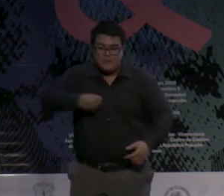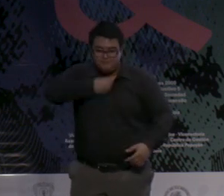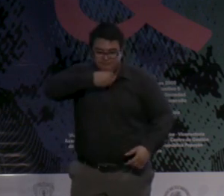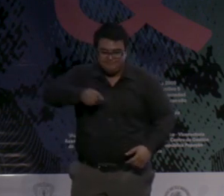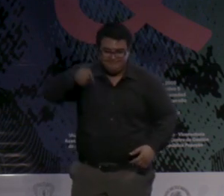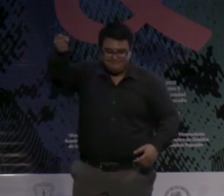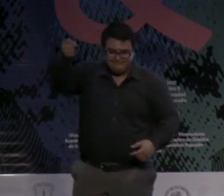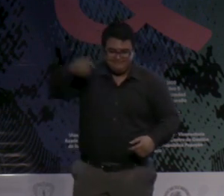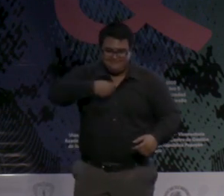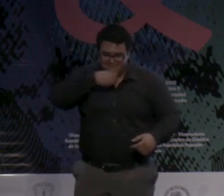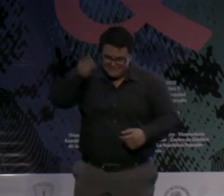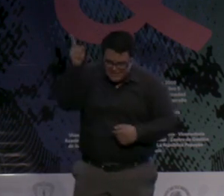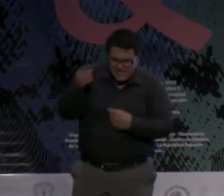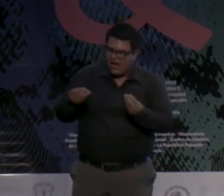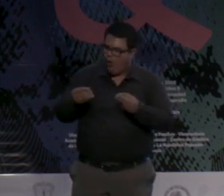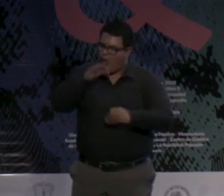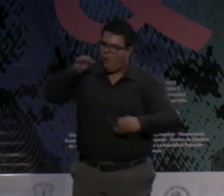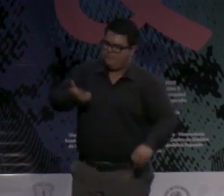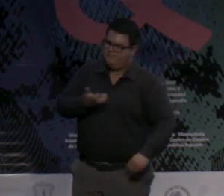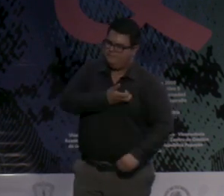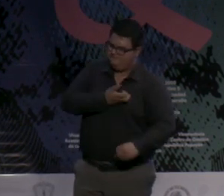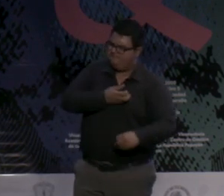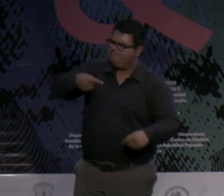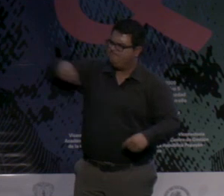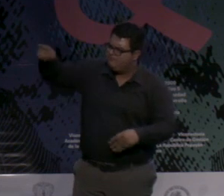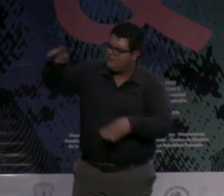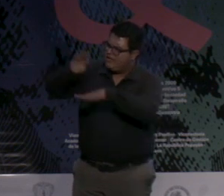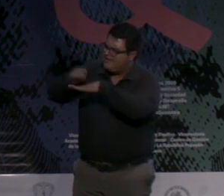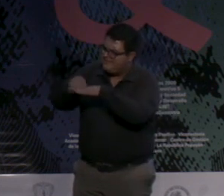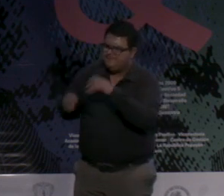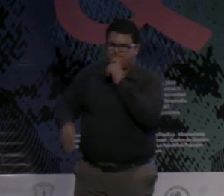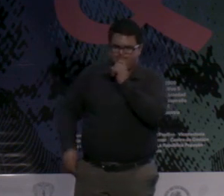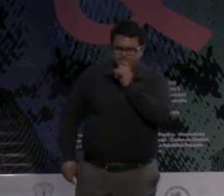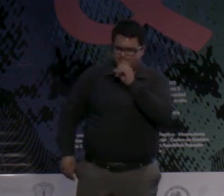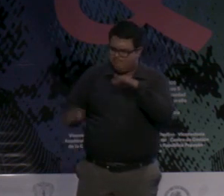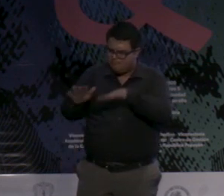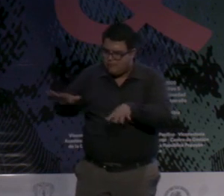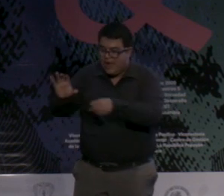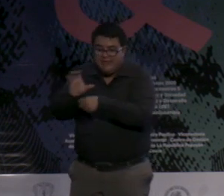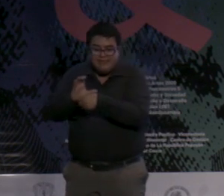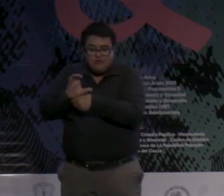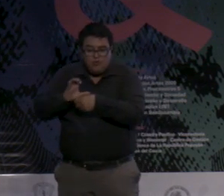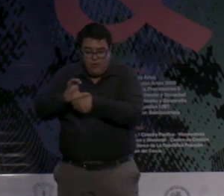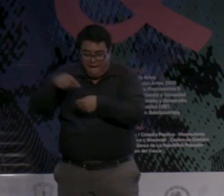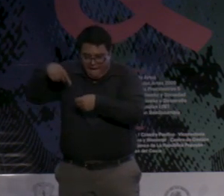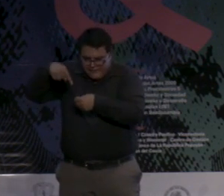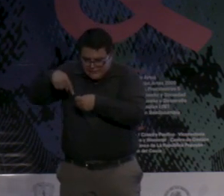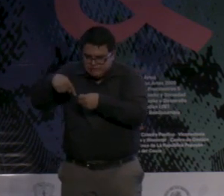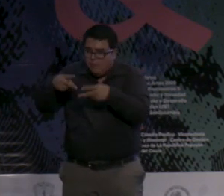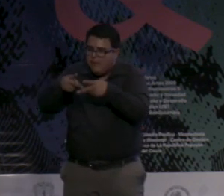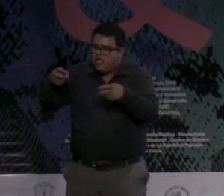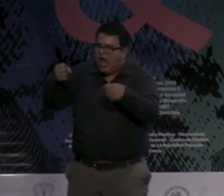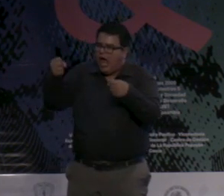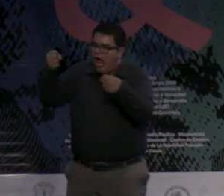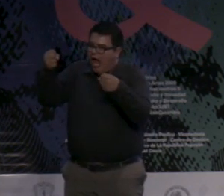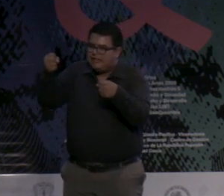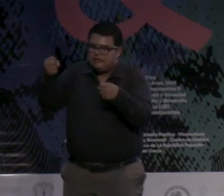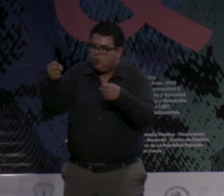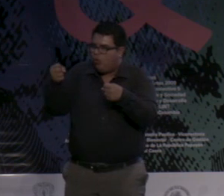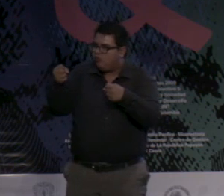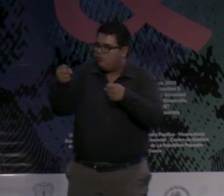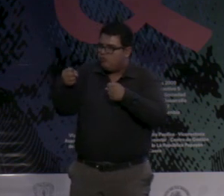París, al barón Haussmann, a rediseñar una ciudad para que en esa ciudad no se puedan volver a sublevar los obreros y sobre todo no